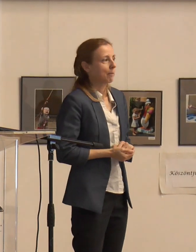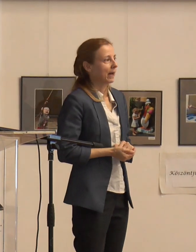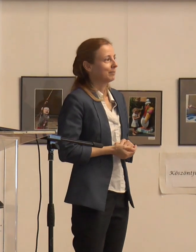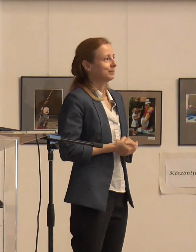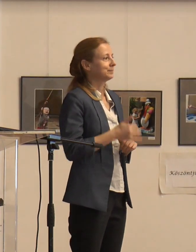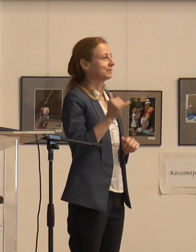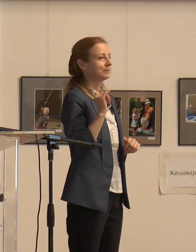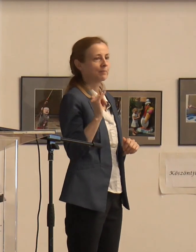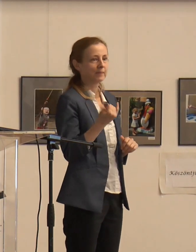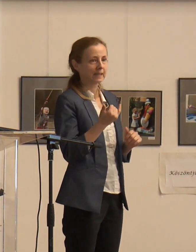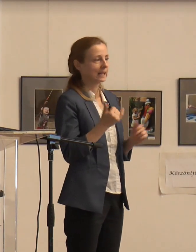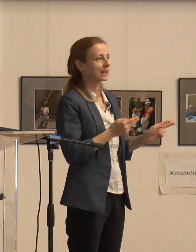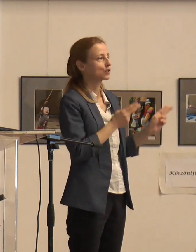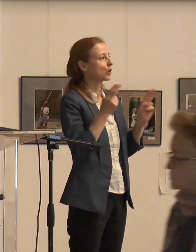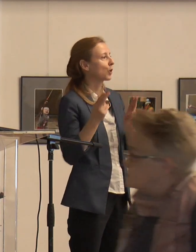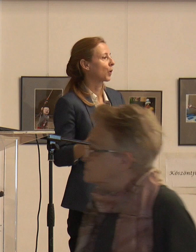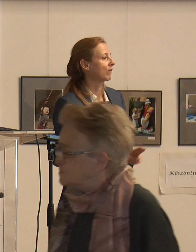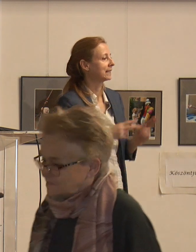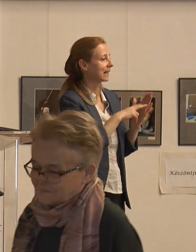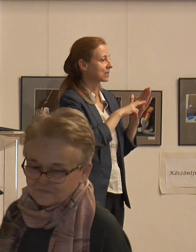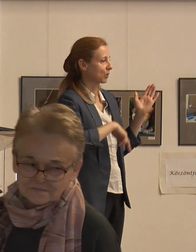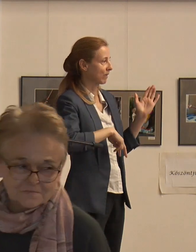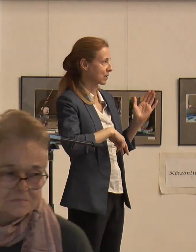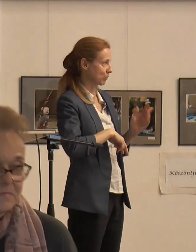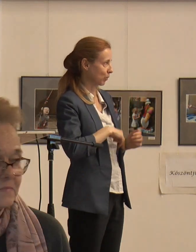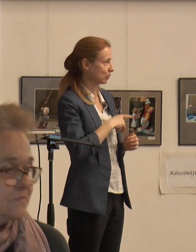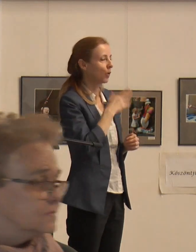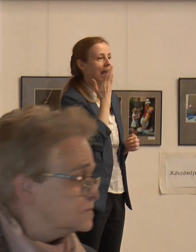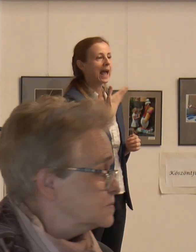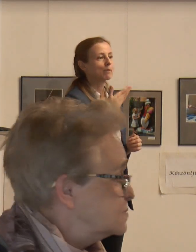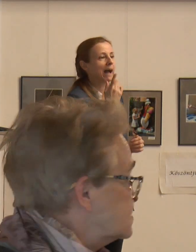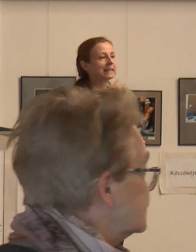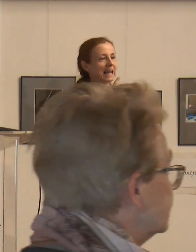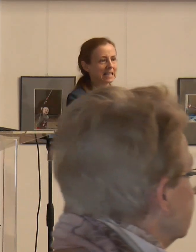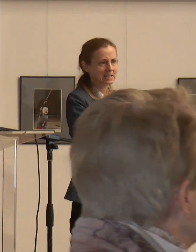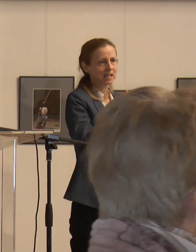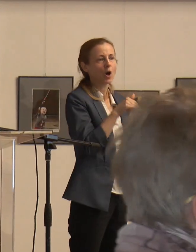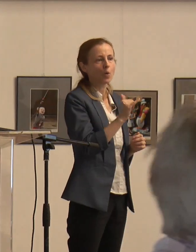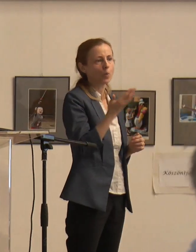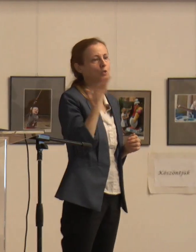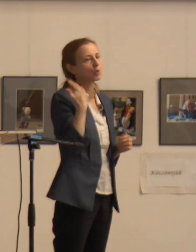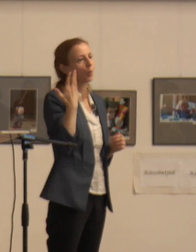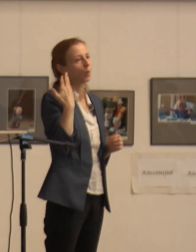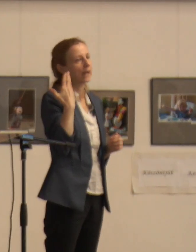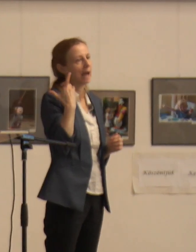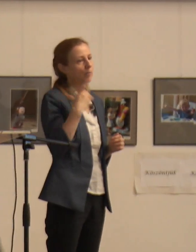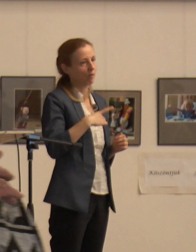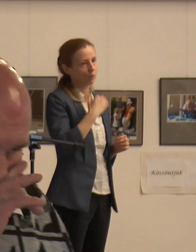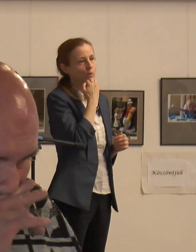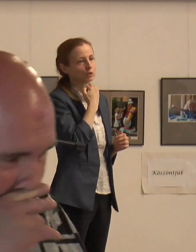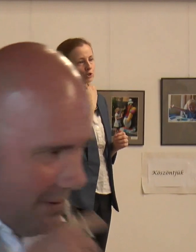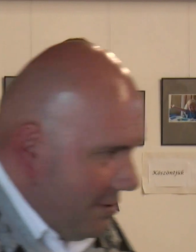És akkor a következő versmondónk, Herbár Terézia, ő szintén volt korábban a